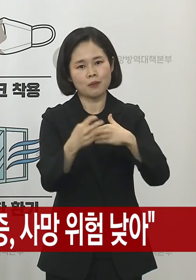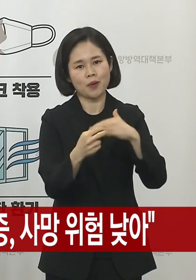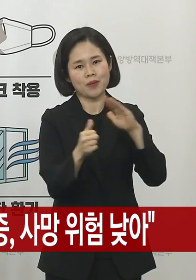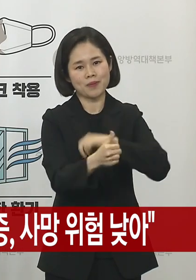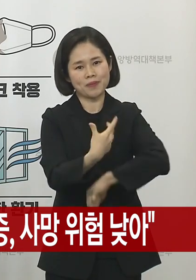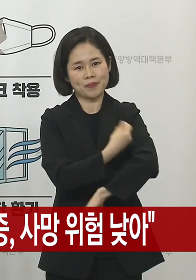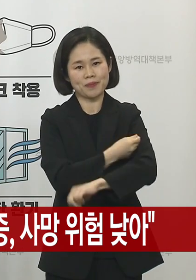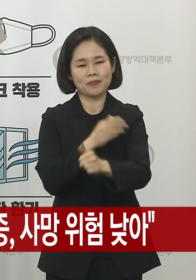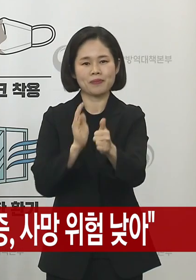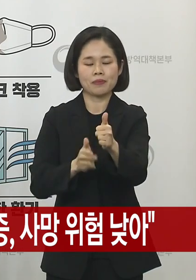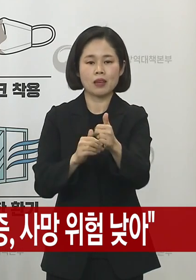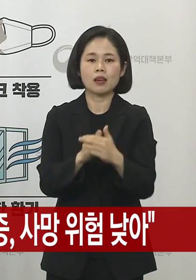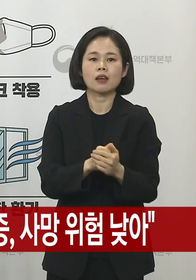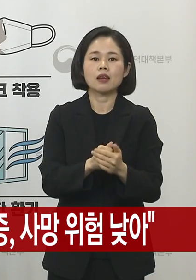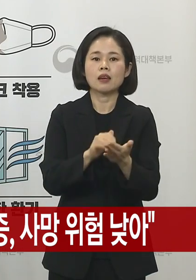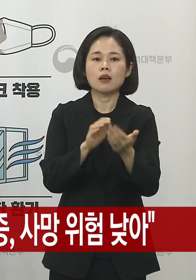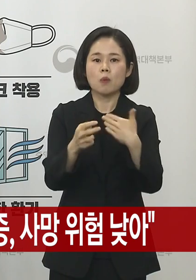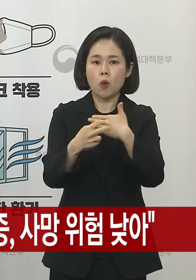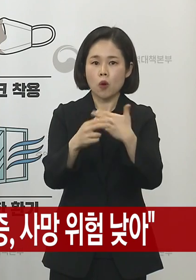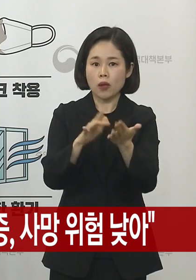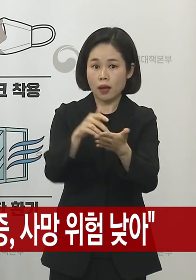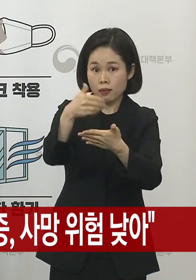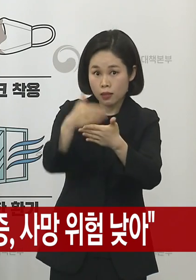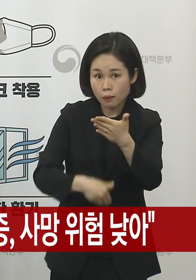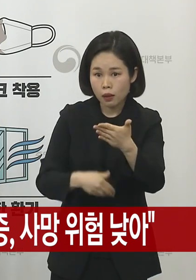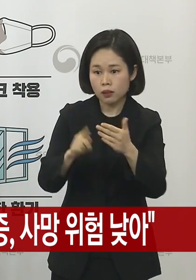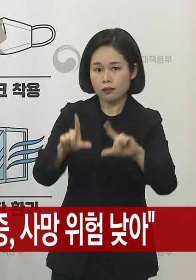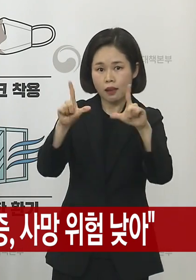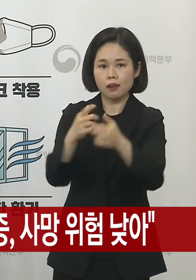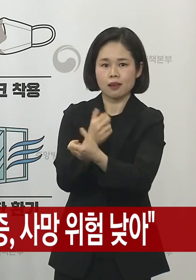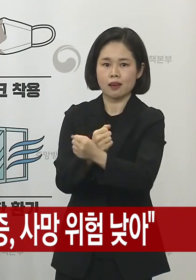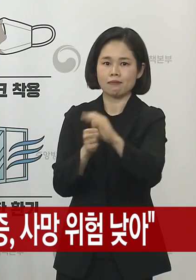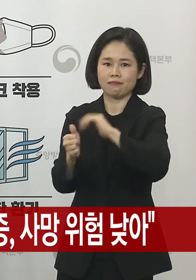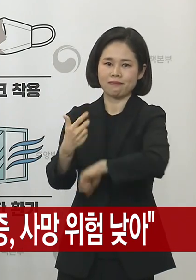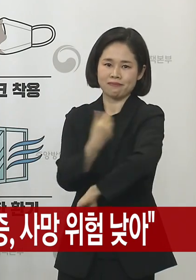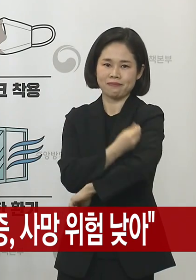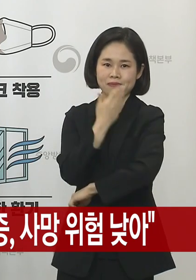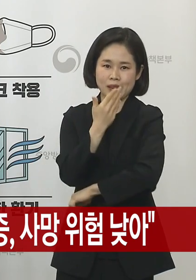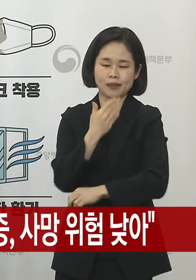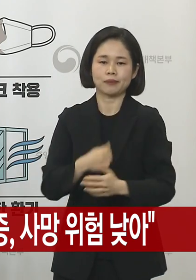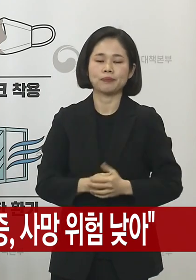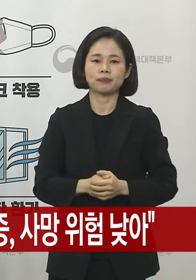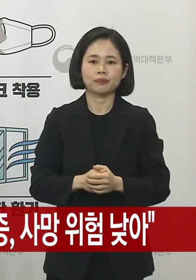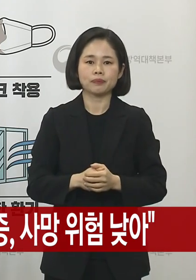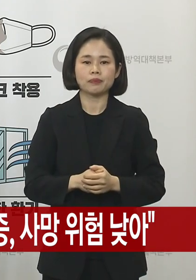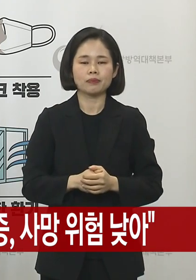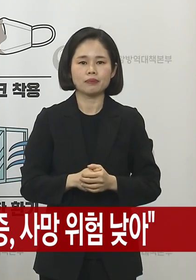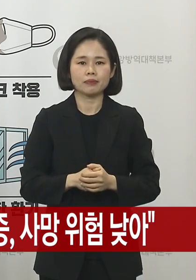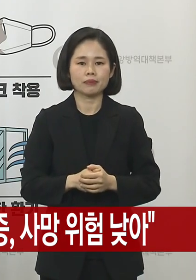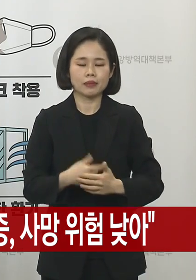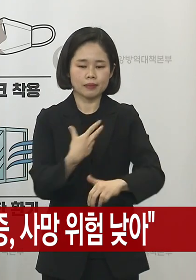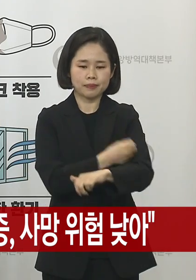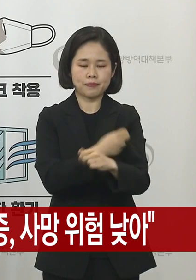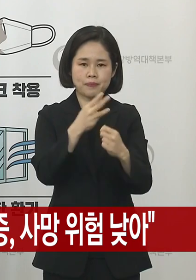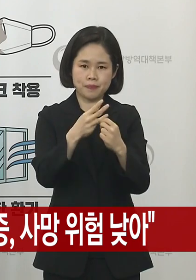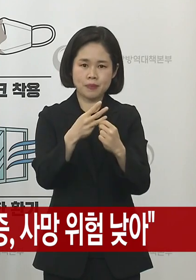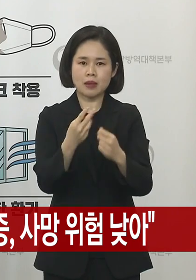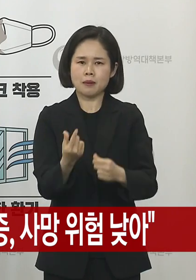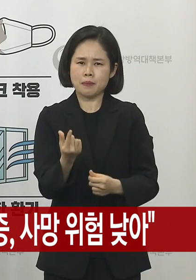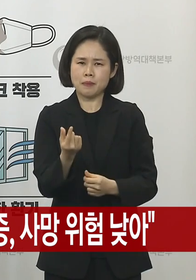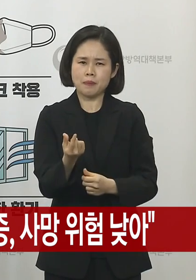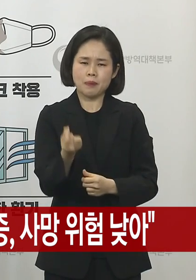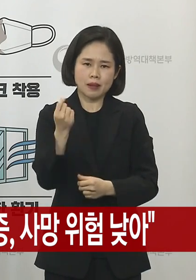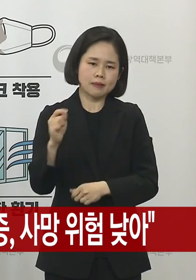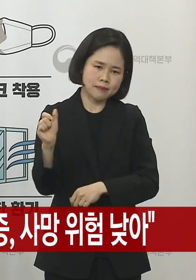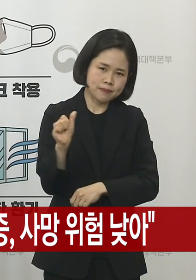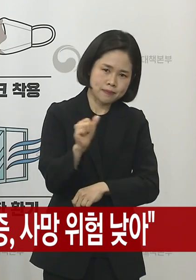바랍니다. 자녀 백신은 당일 예약 및 접종도 가능합니다. 추진단은 보다 신속하게 3차 접종을 실시하기